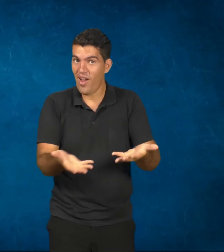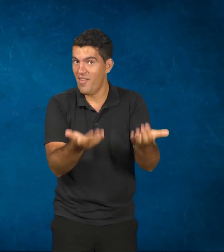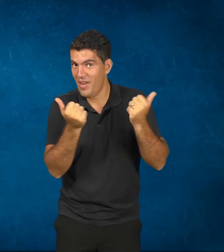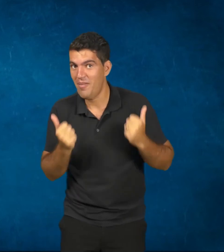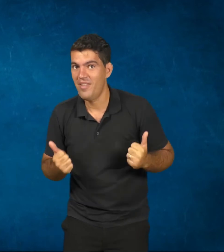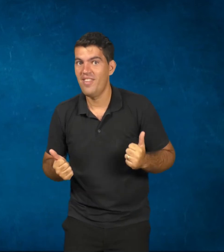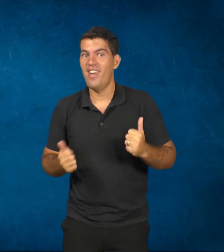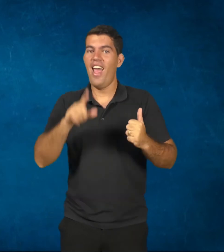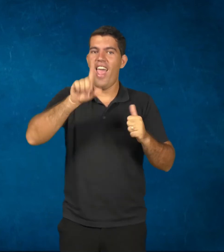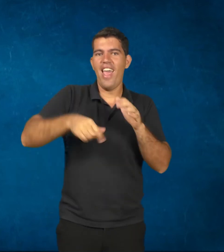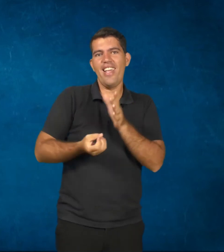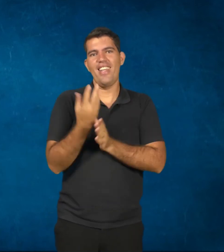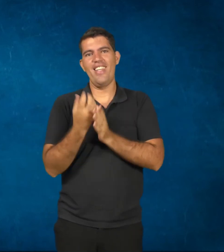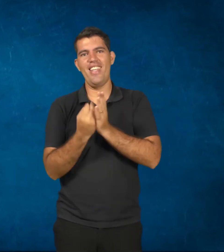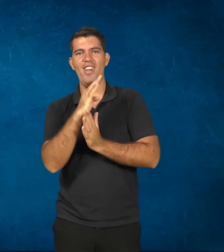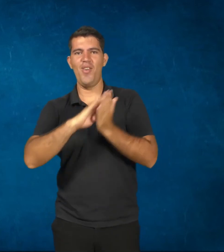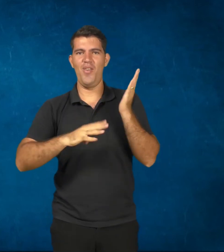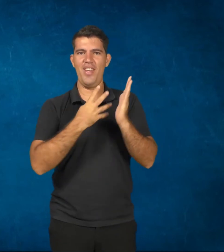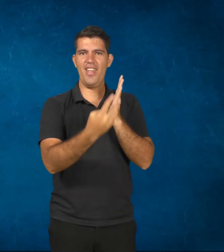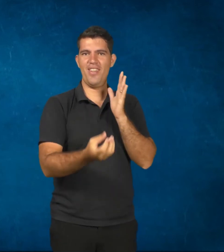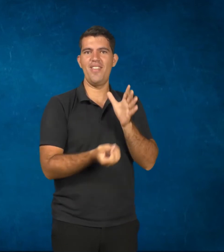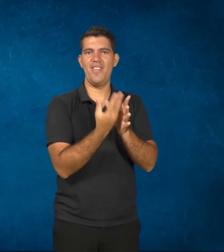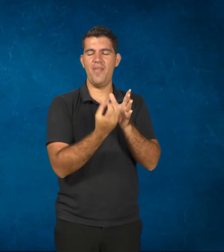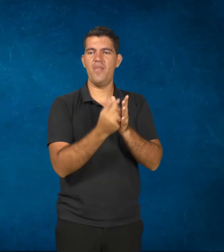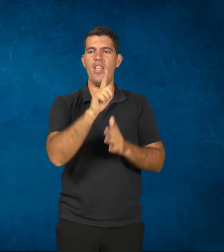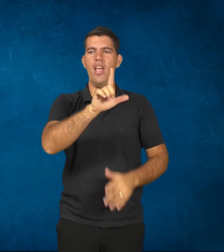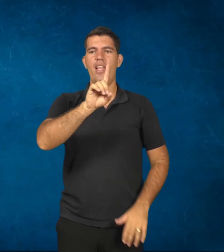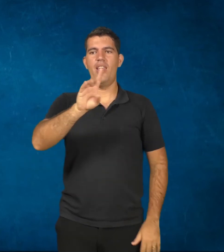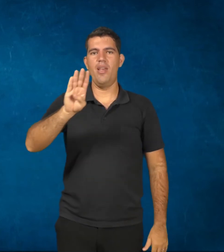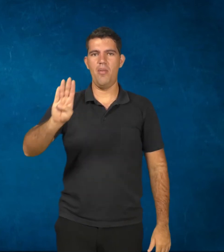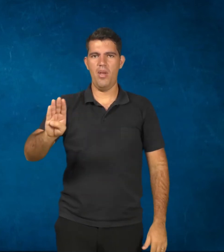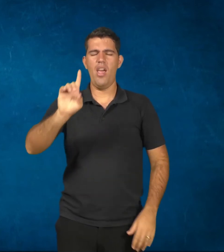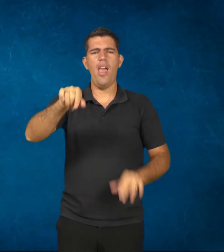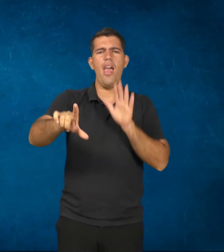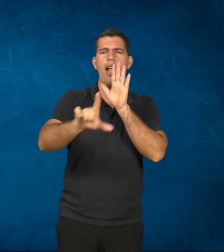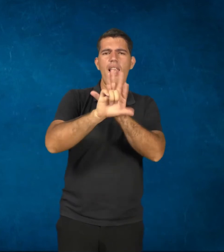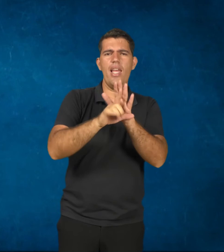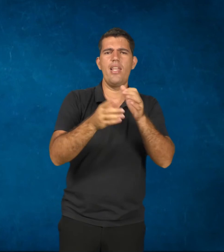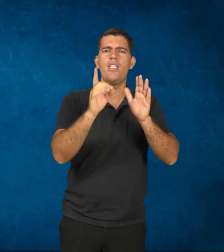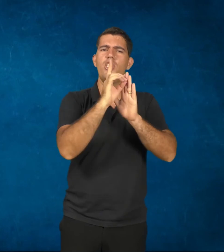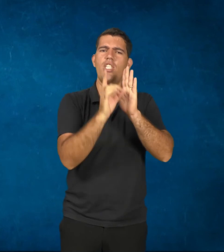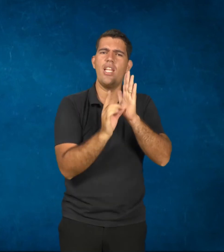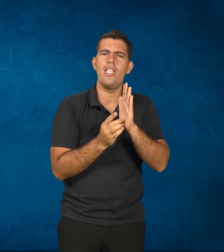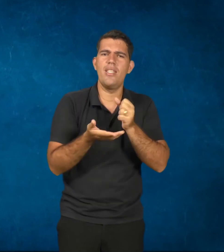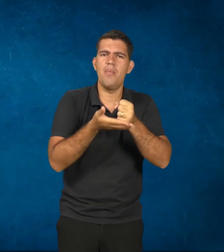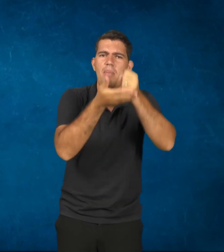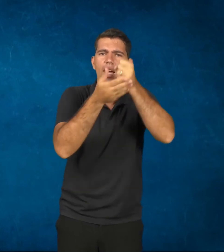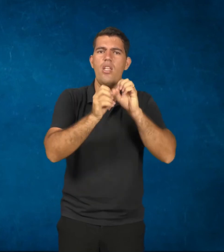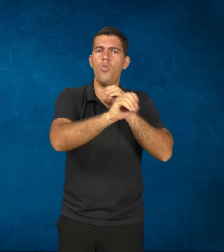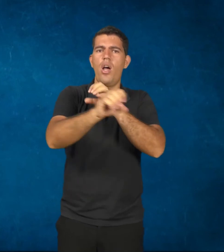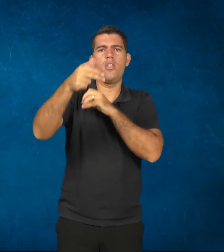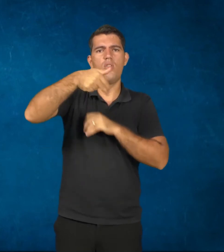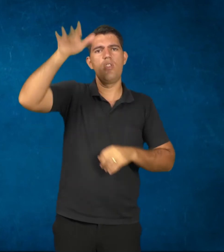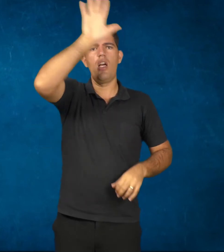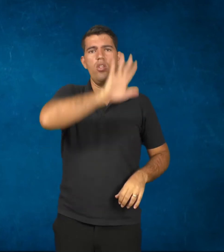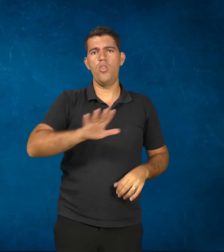elaboração e construção de currículo. A LDB é a Lei de Diretrizes e Bases da Educação Nacional e nela diz